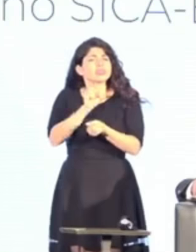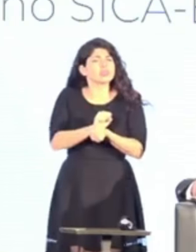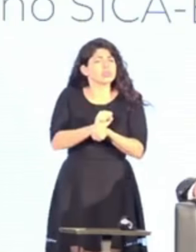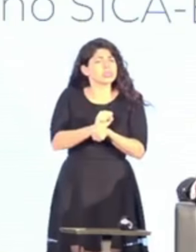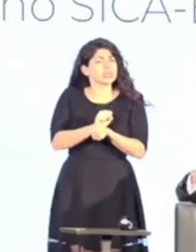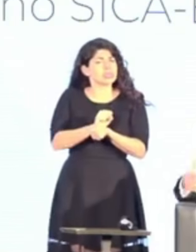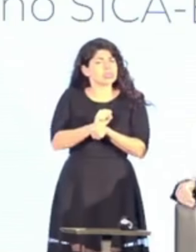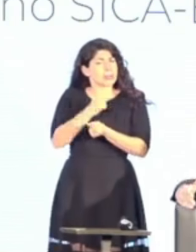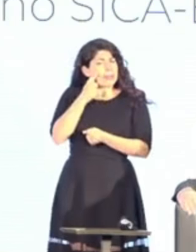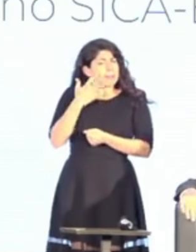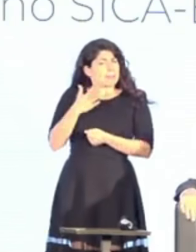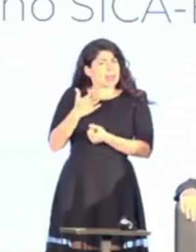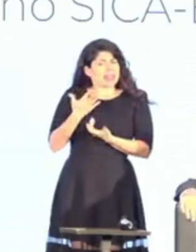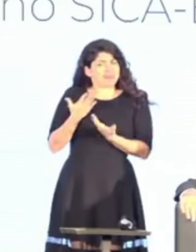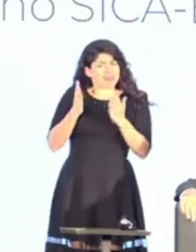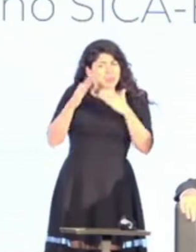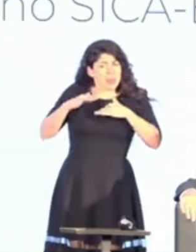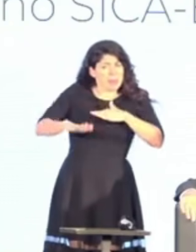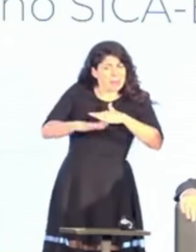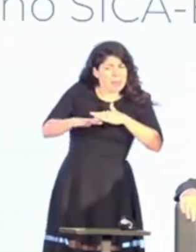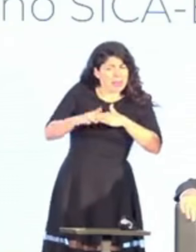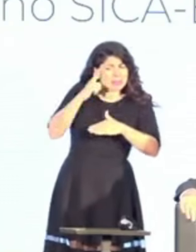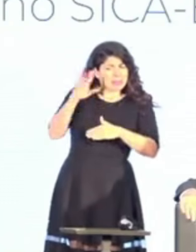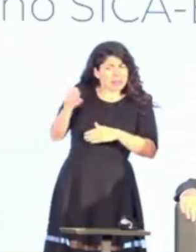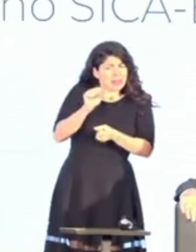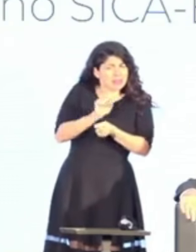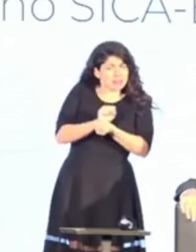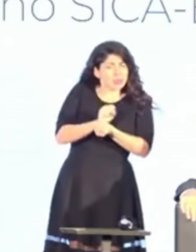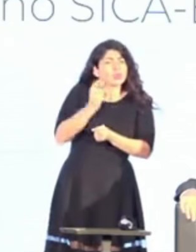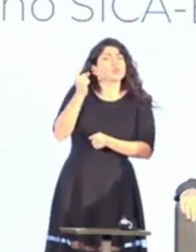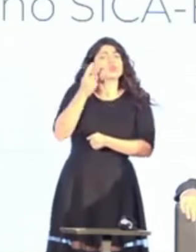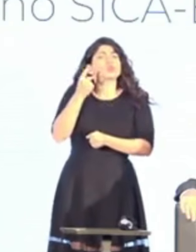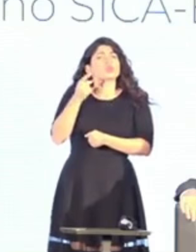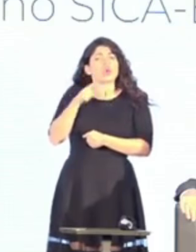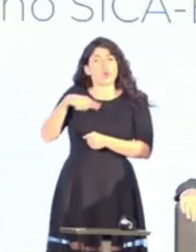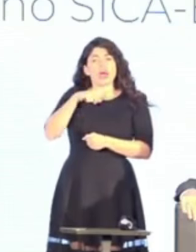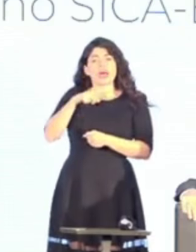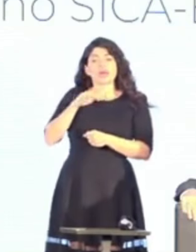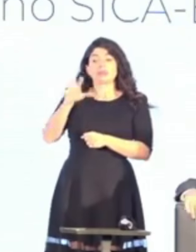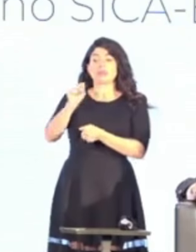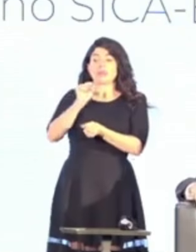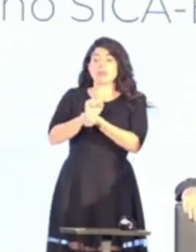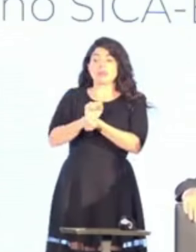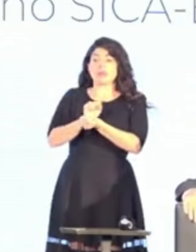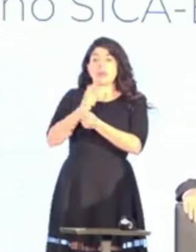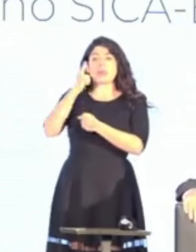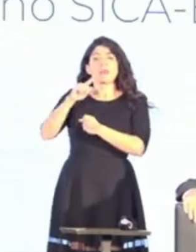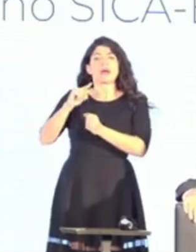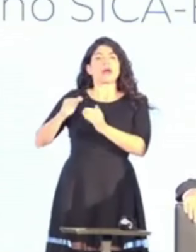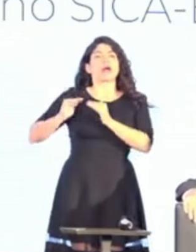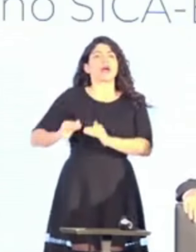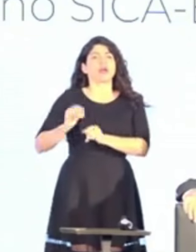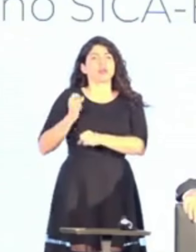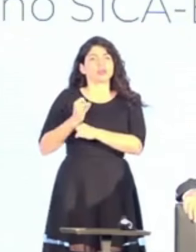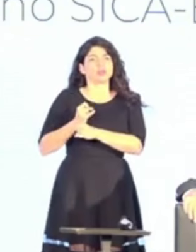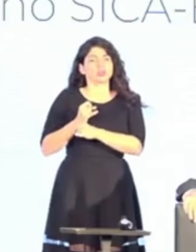pues realmente pareciera que no tienen sustento, y lo único que están haciendo es socavando la institucionalidad, no